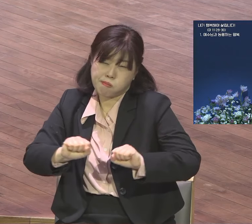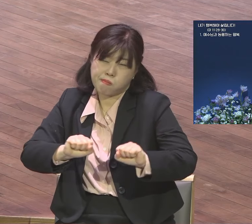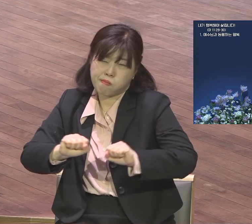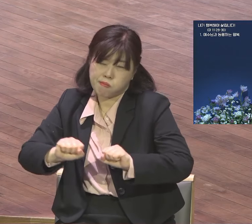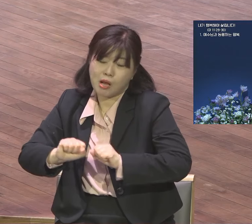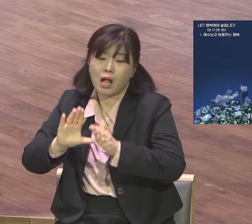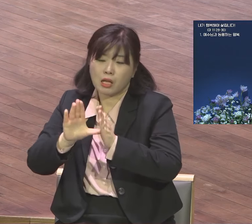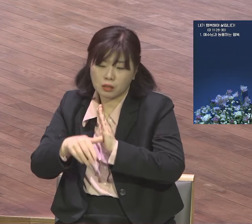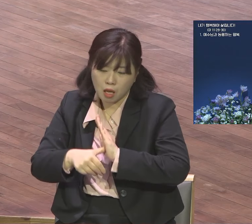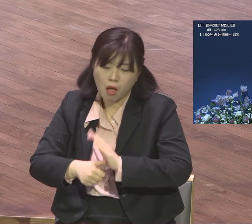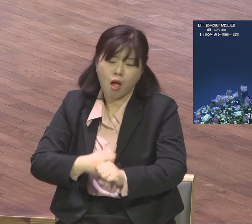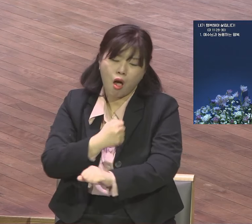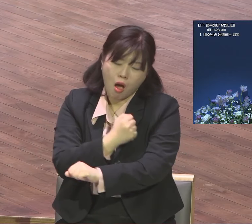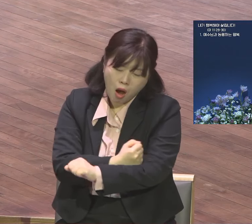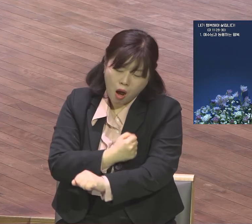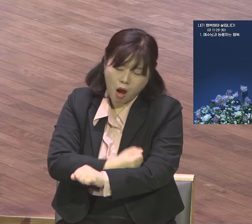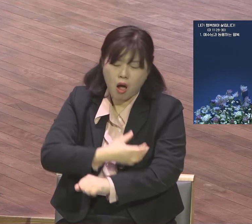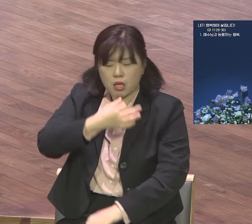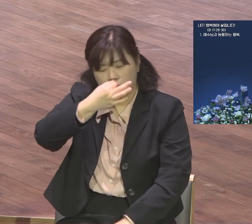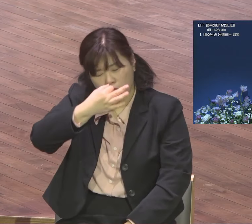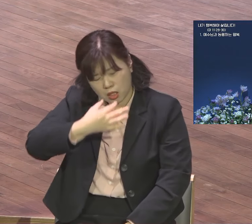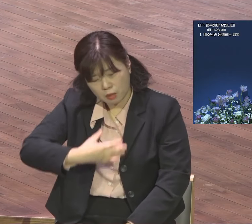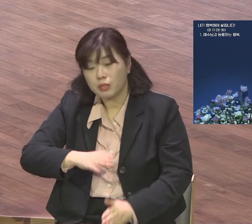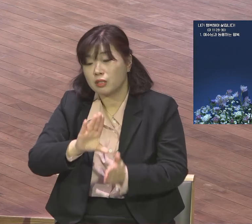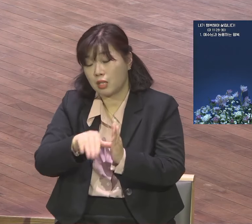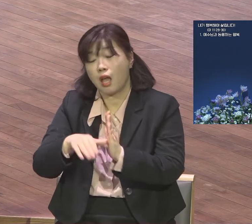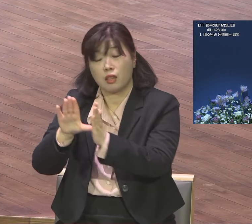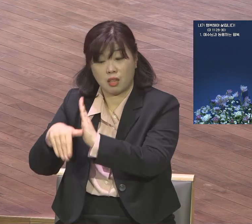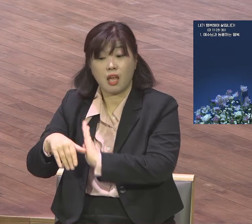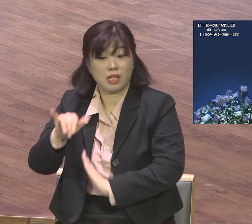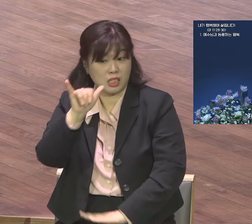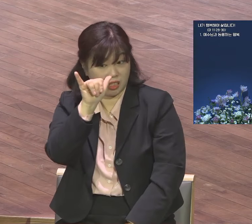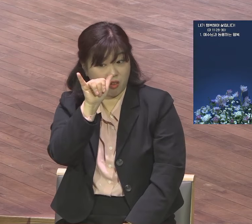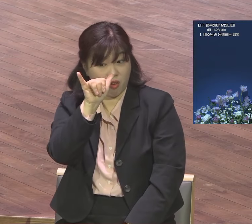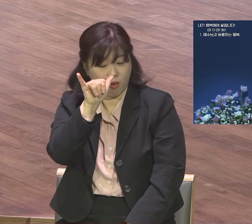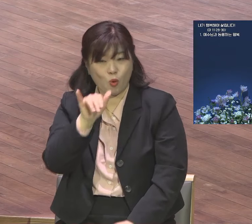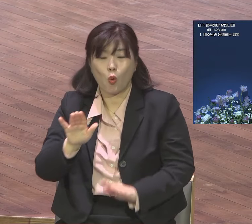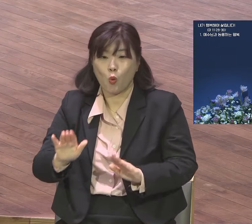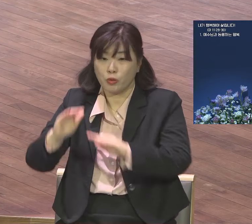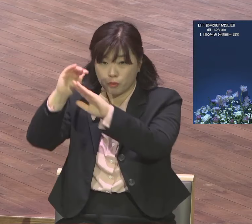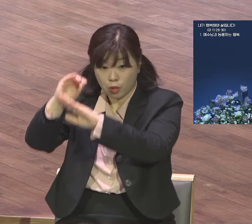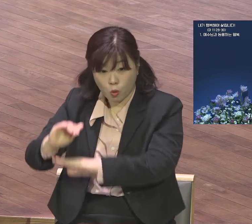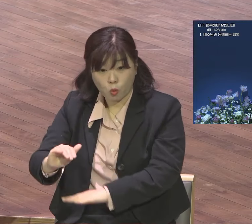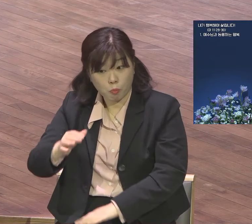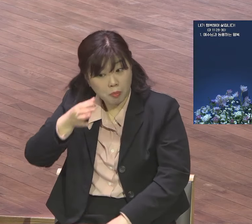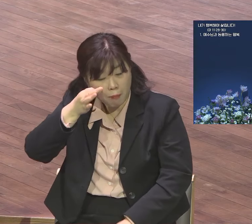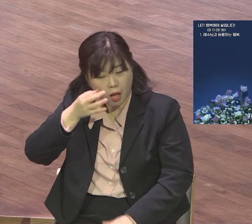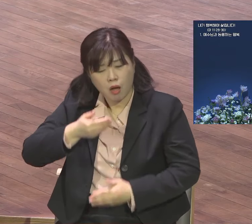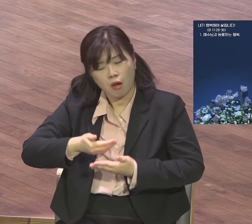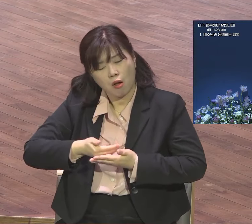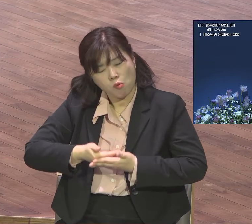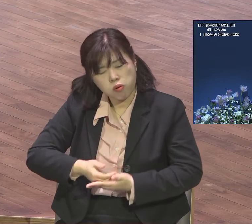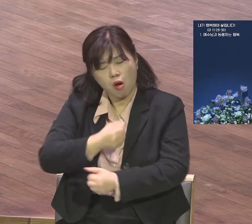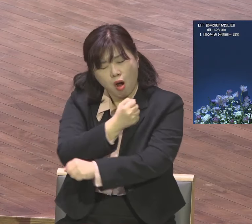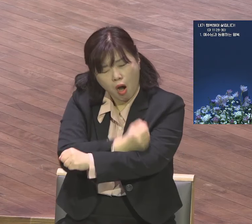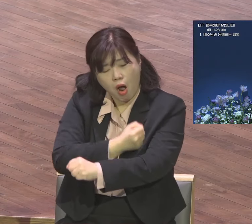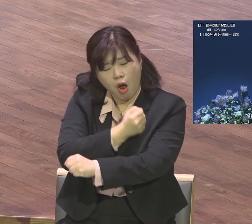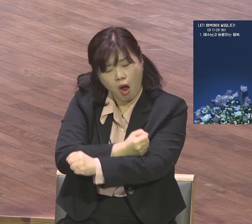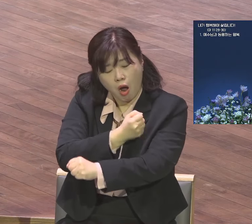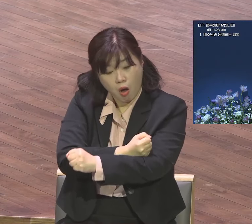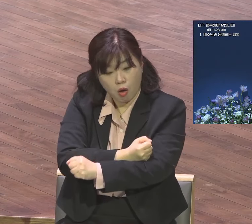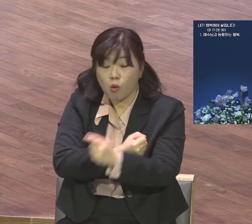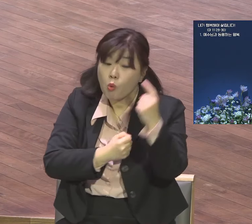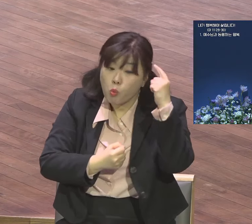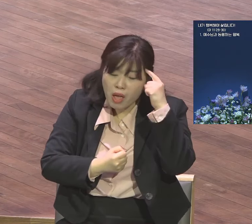것입니다. 수고하고 무거운 짐진 자들아, 수고하고 무거운 짐을 지고 가는 것이 인생이라는